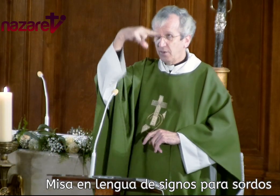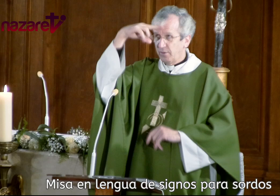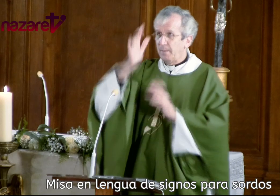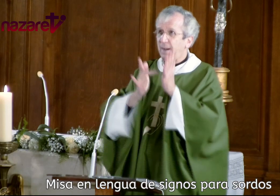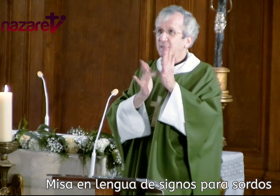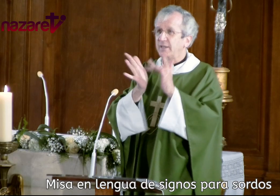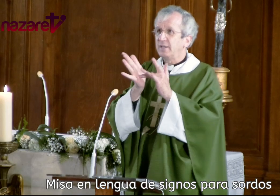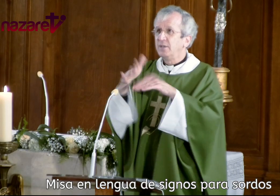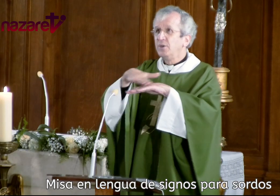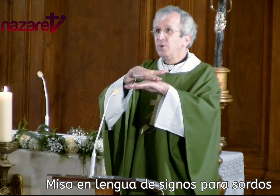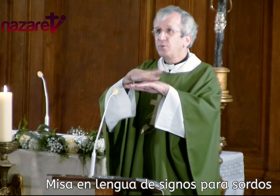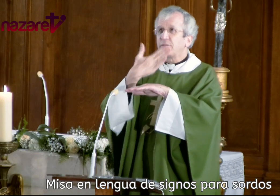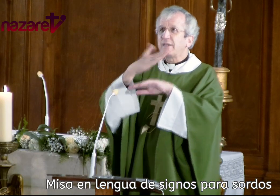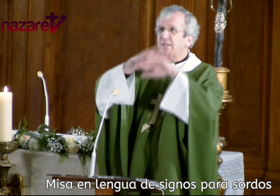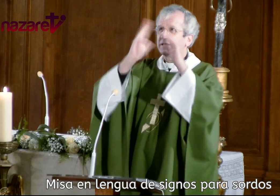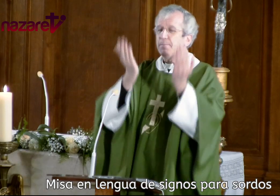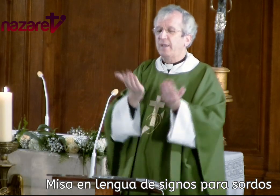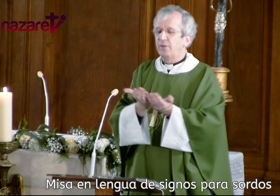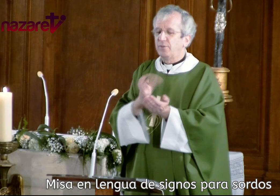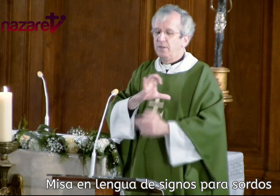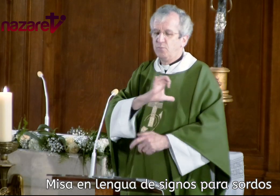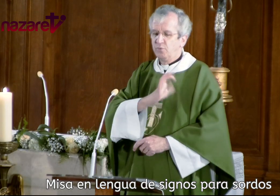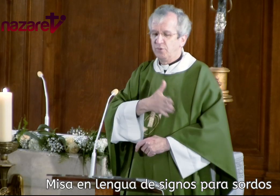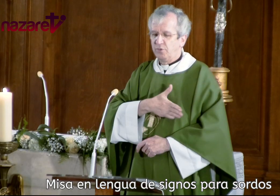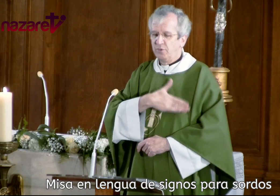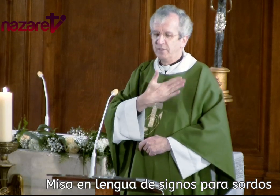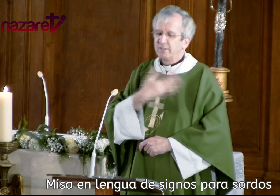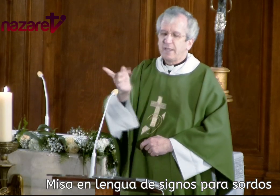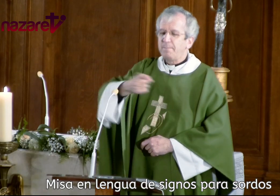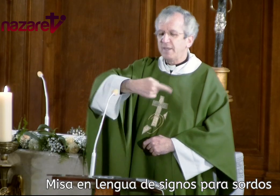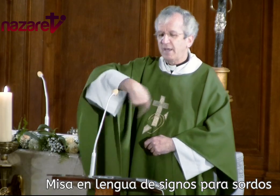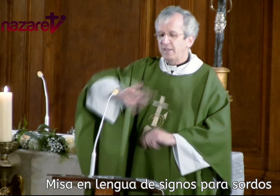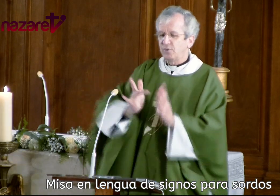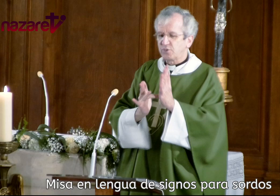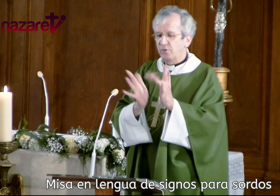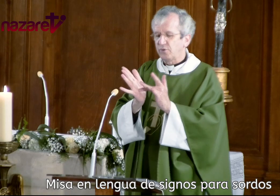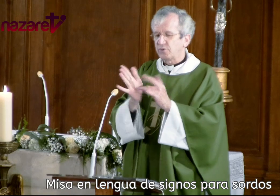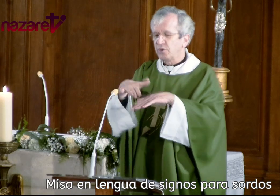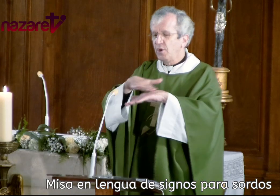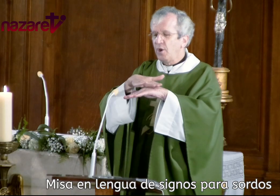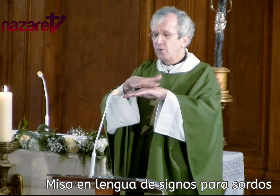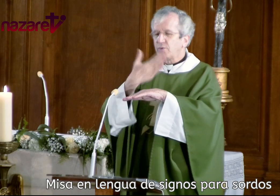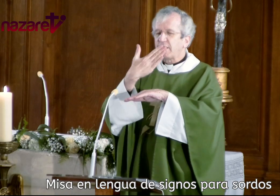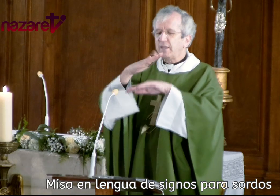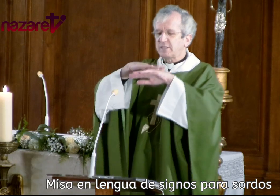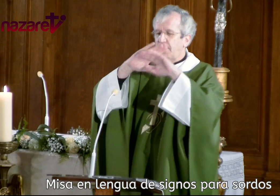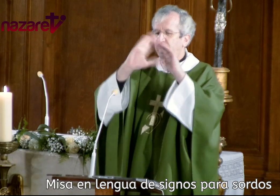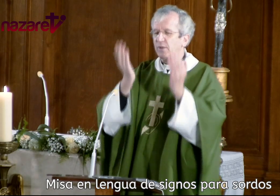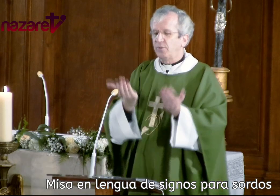del padre tú que quitas el pecado del mundo ten piedad de nosotros tú que quitas el pecado del